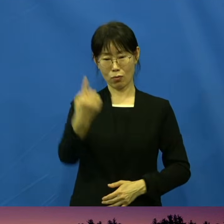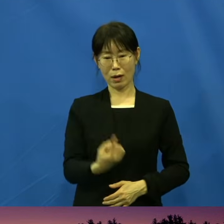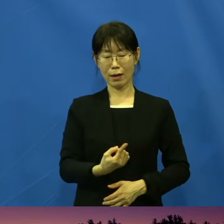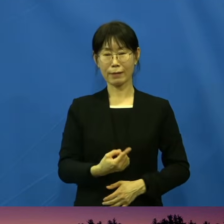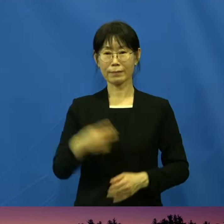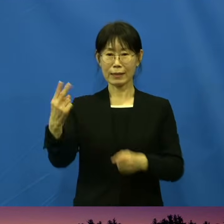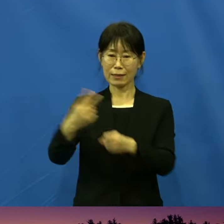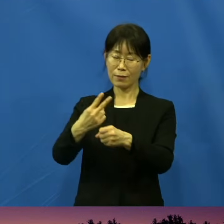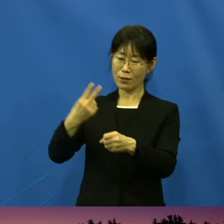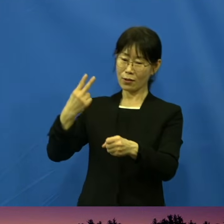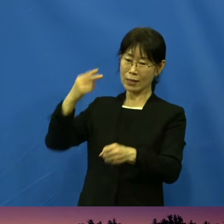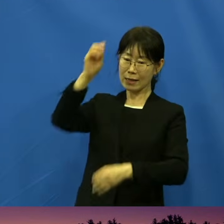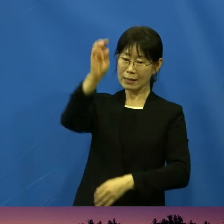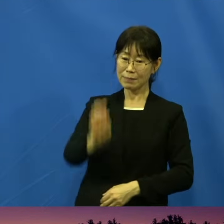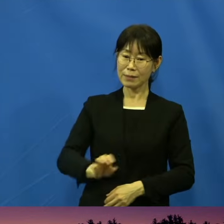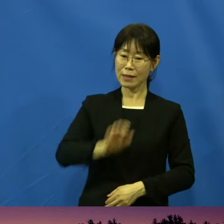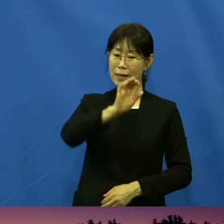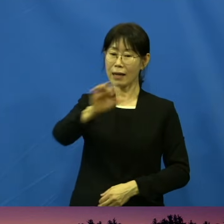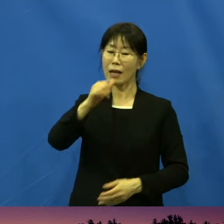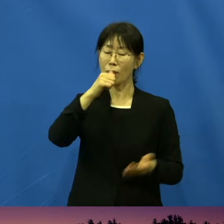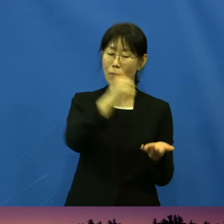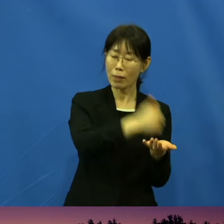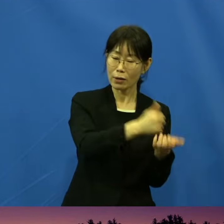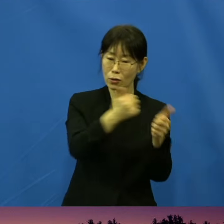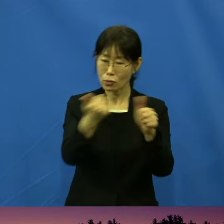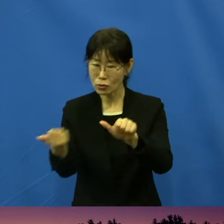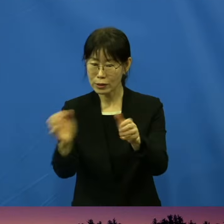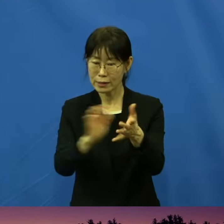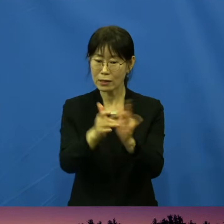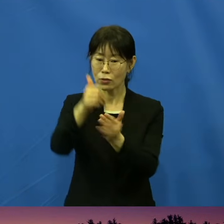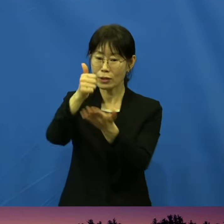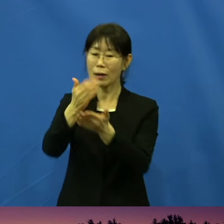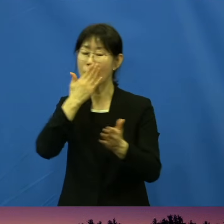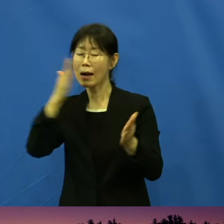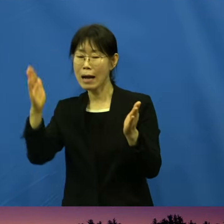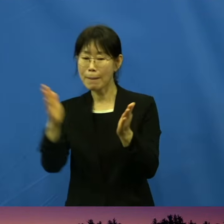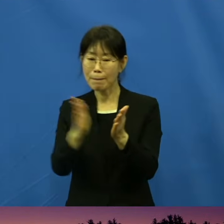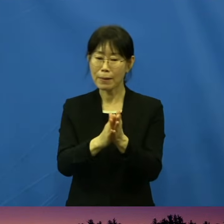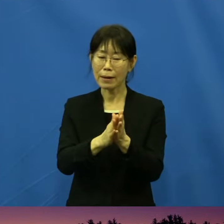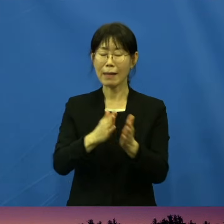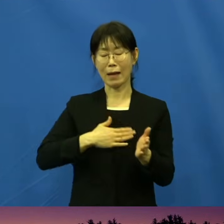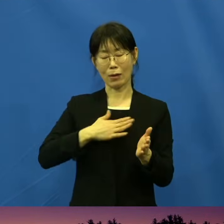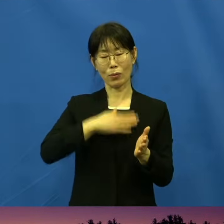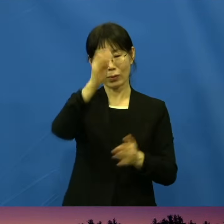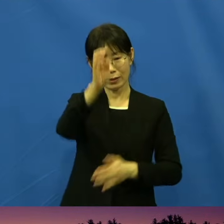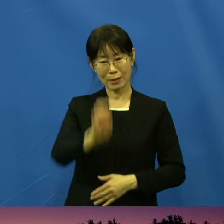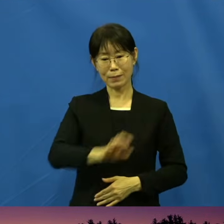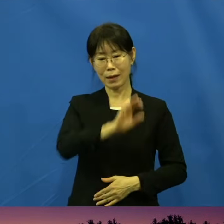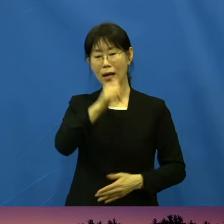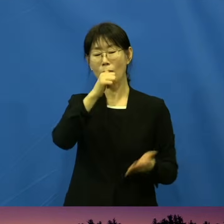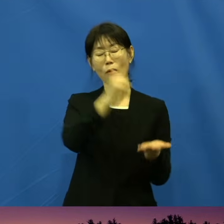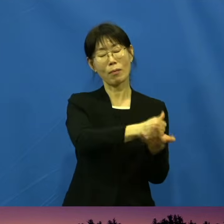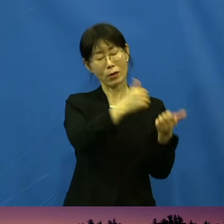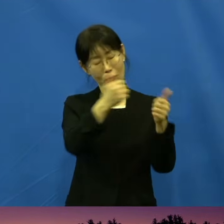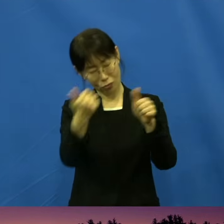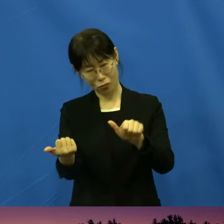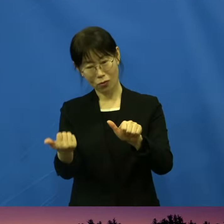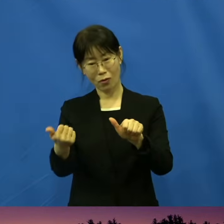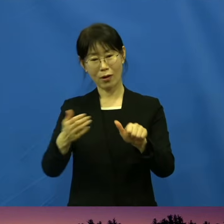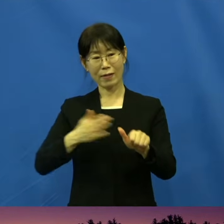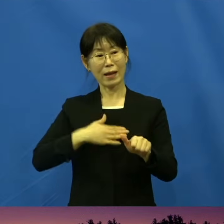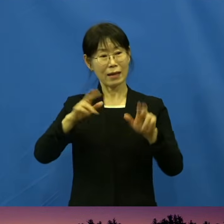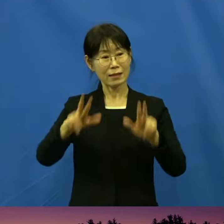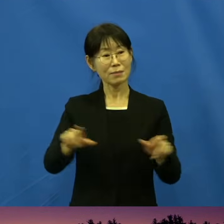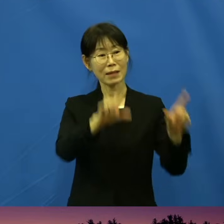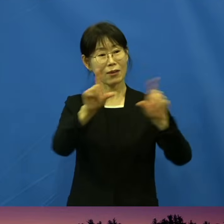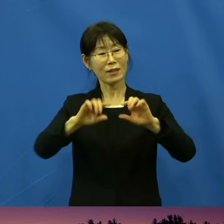2000년 전에 십자가에 못 박혀 죽으실 때, 내가 함께 십자가에 못 박혀 죽었습니다. 더 이상 내가 사는 게